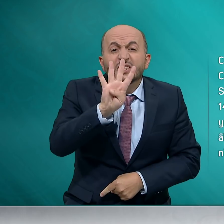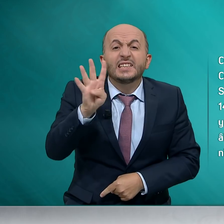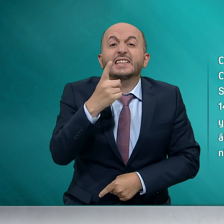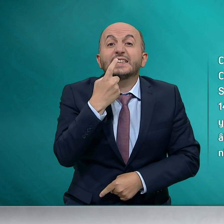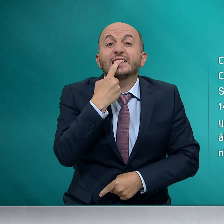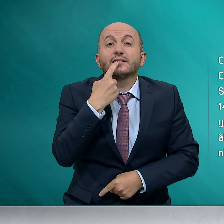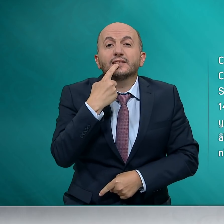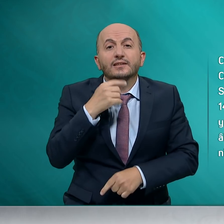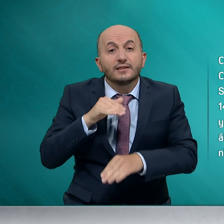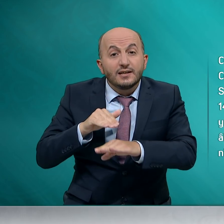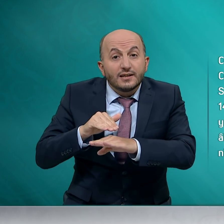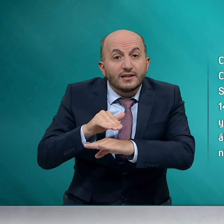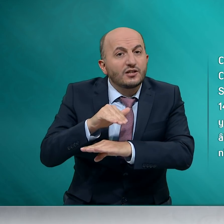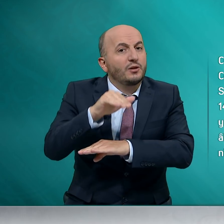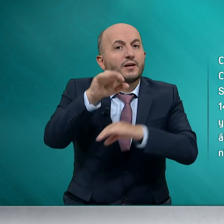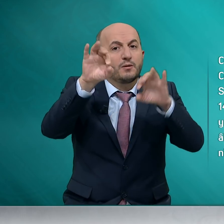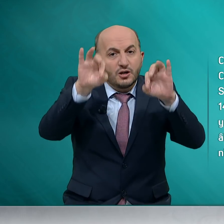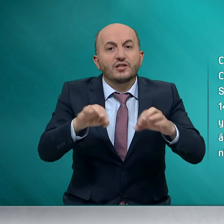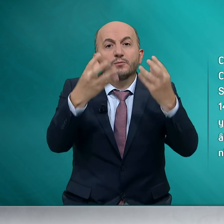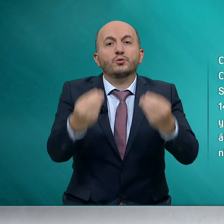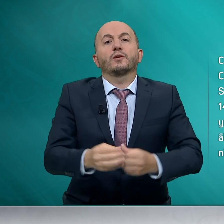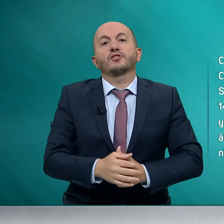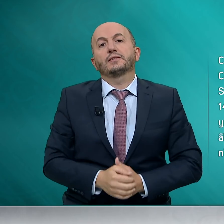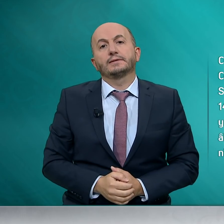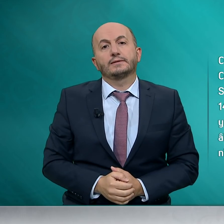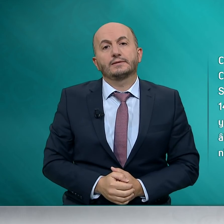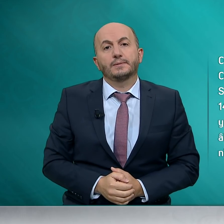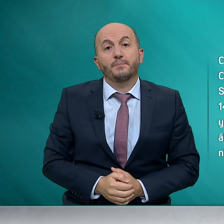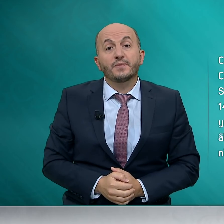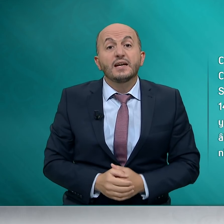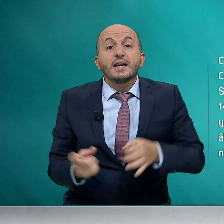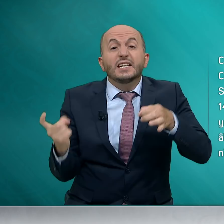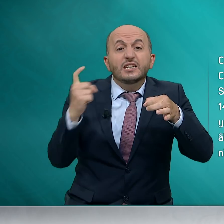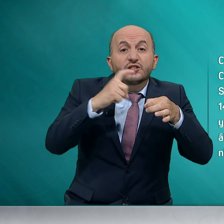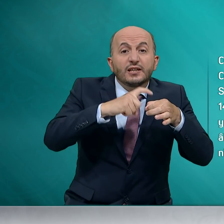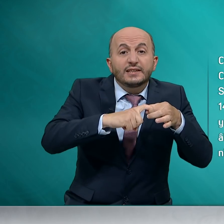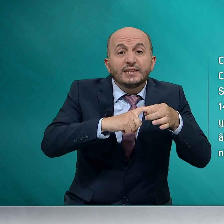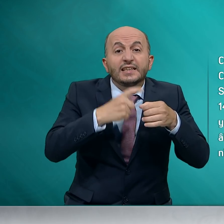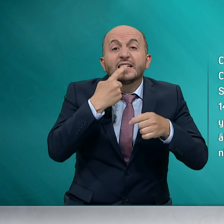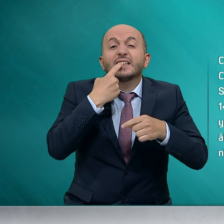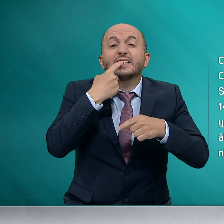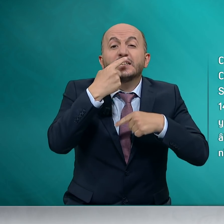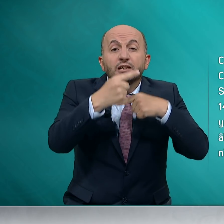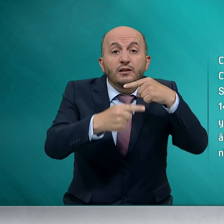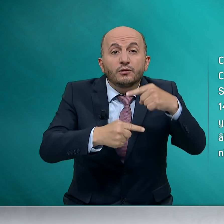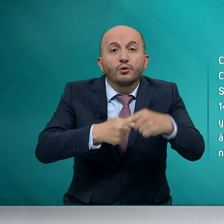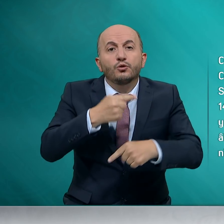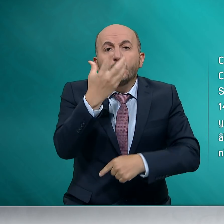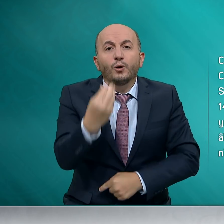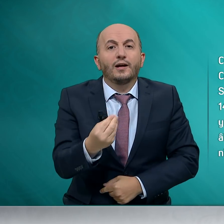1440 yılını yaşamaya başlamış olacağız. Hicretin yıl dönümü olan